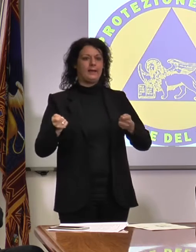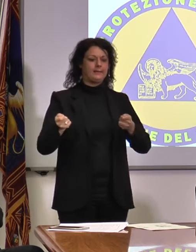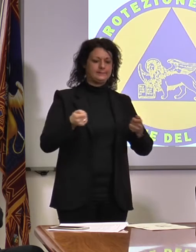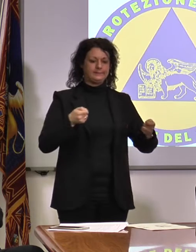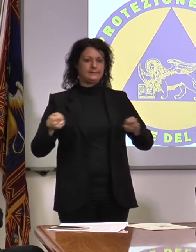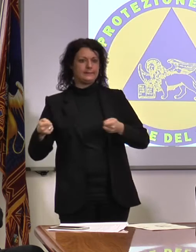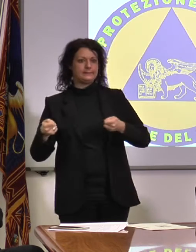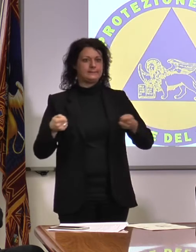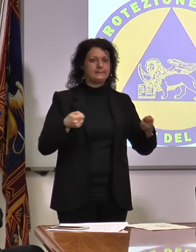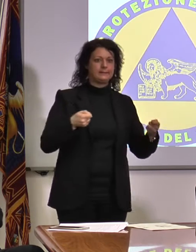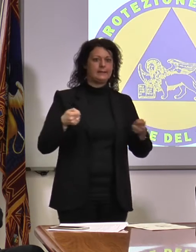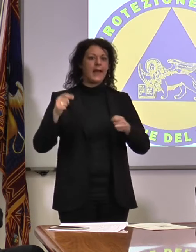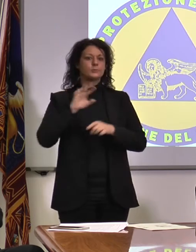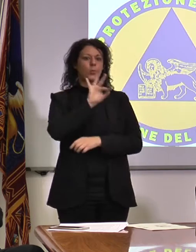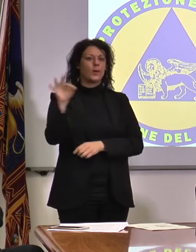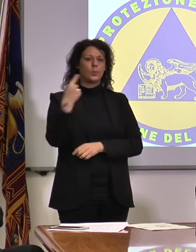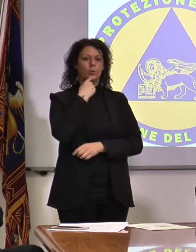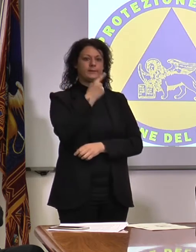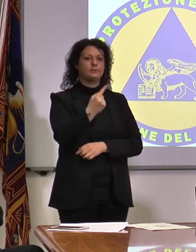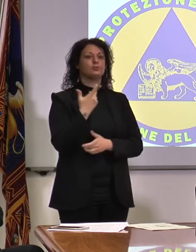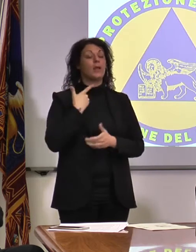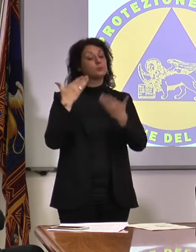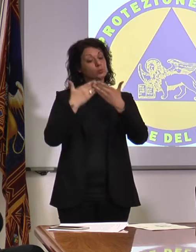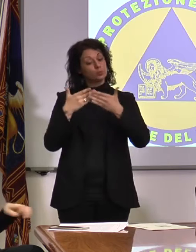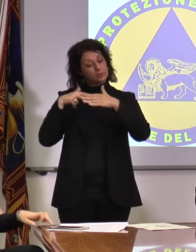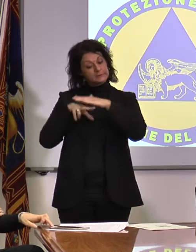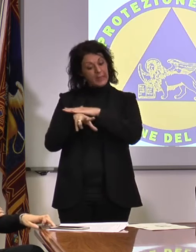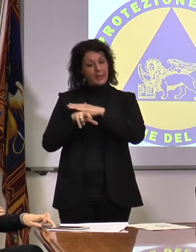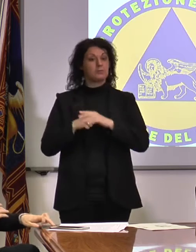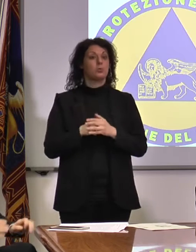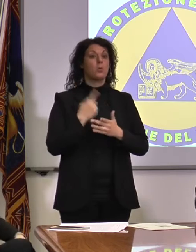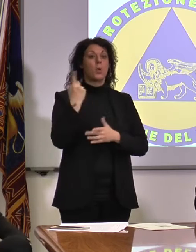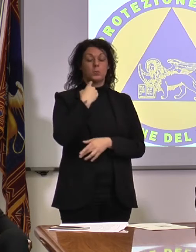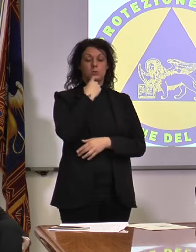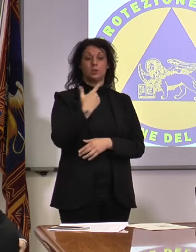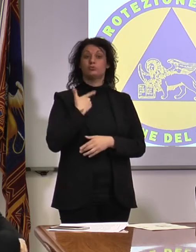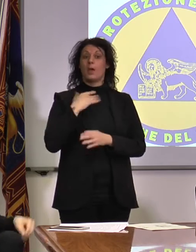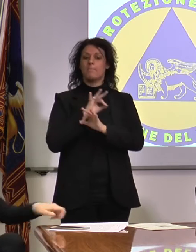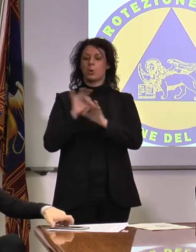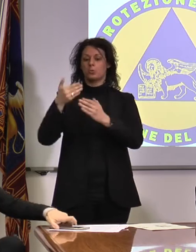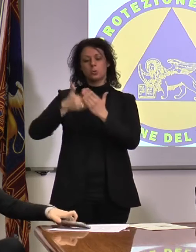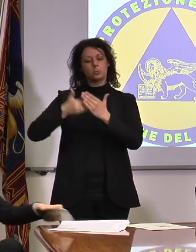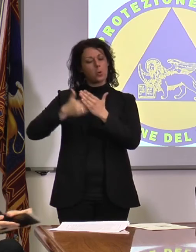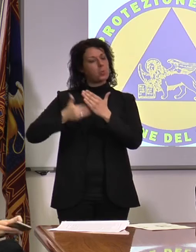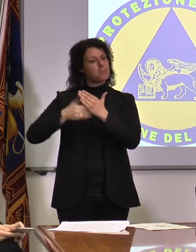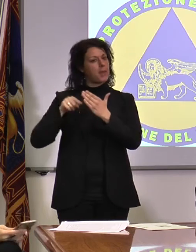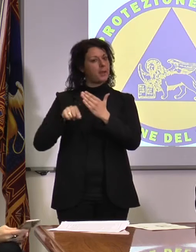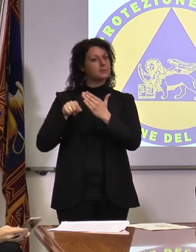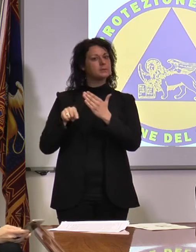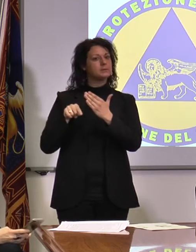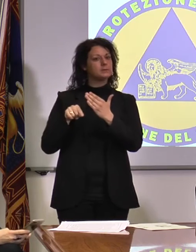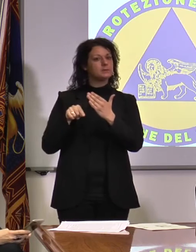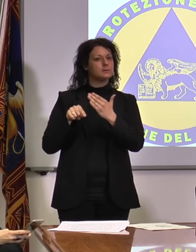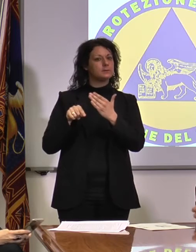adesso va di moda che c'è lo studio segreto e abbiamo un dossier pronto